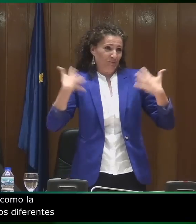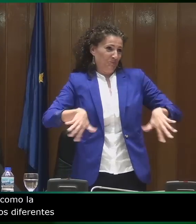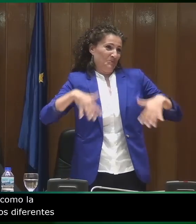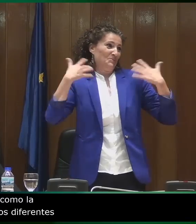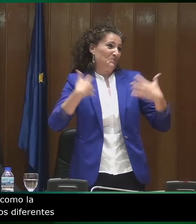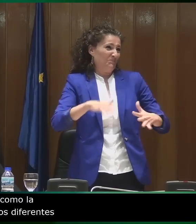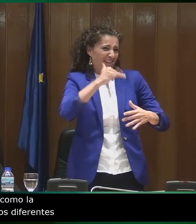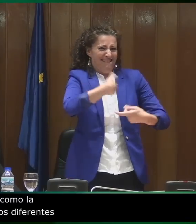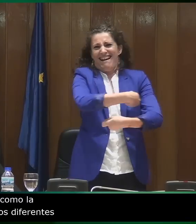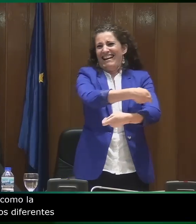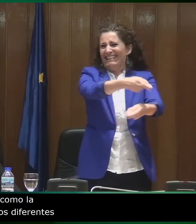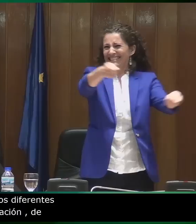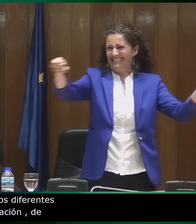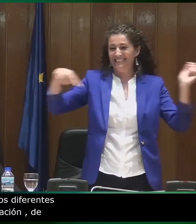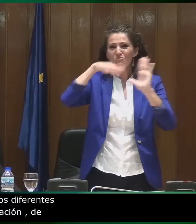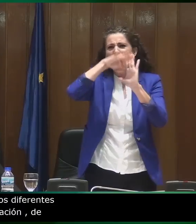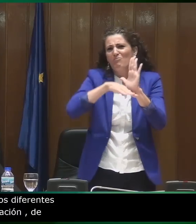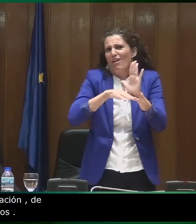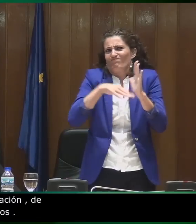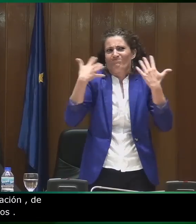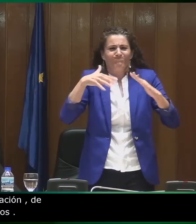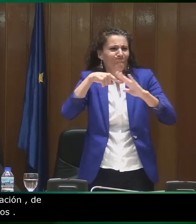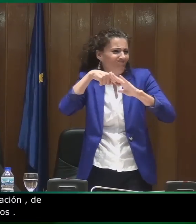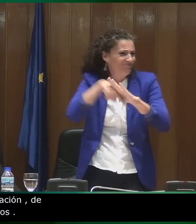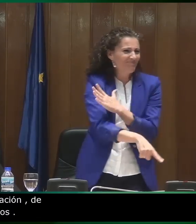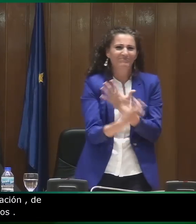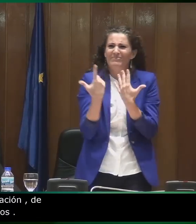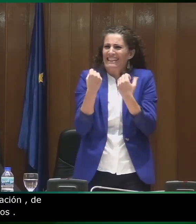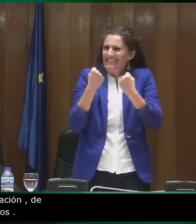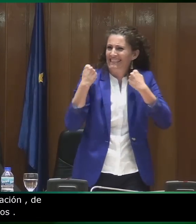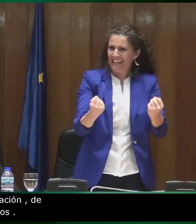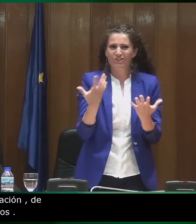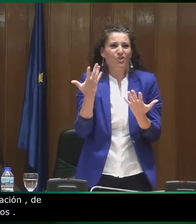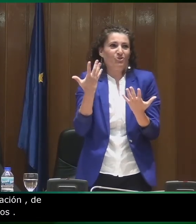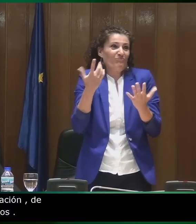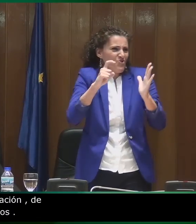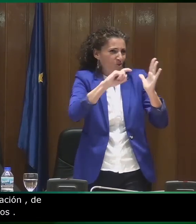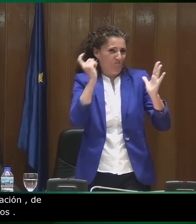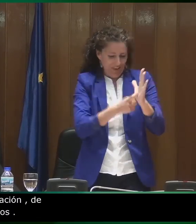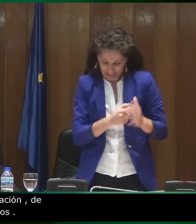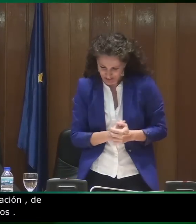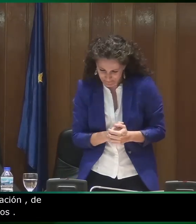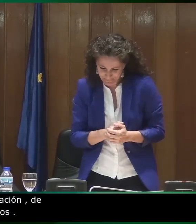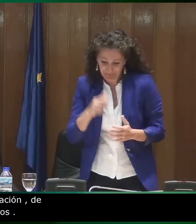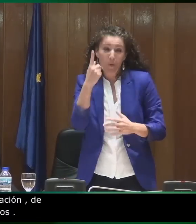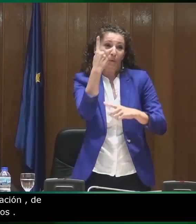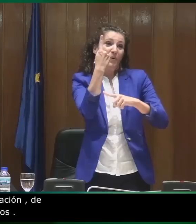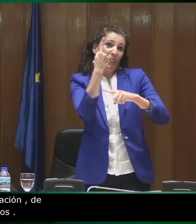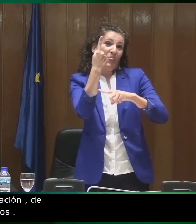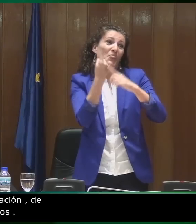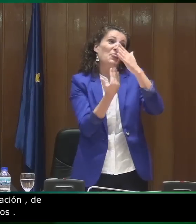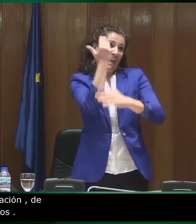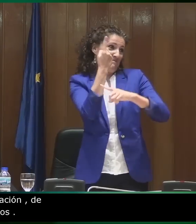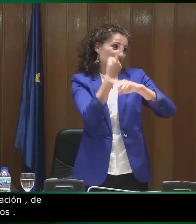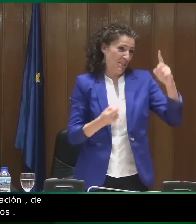El programa de este congreso, os consta, es bastante intenso, creemos que bastante